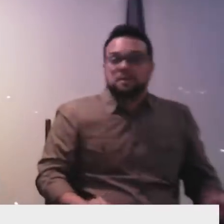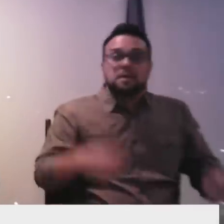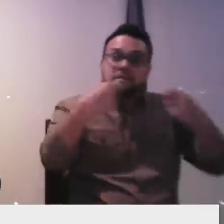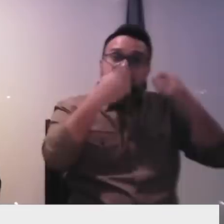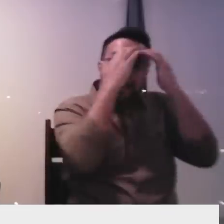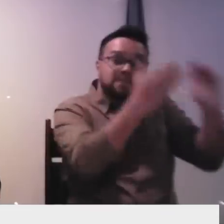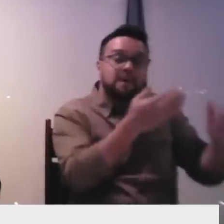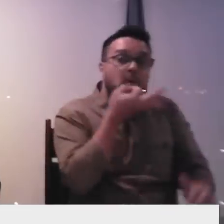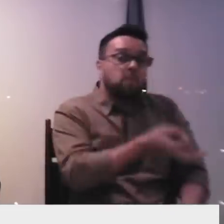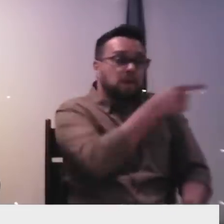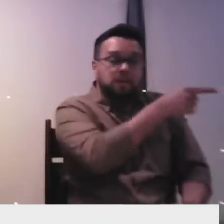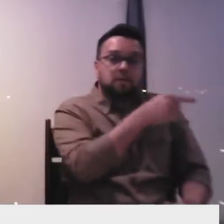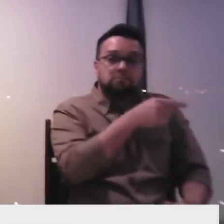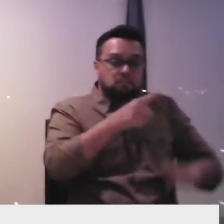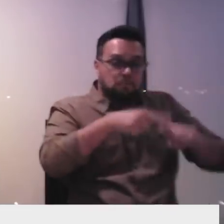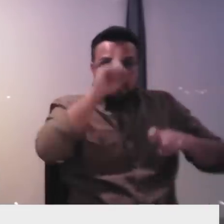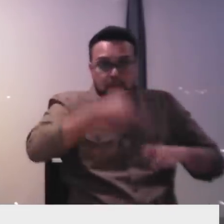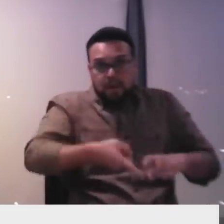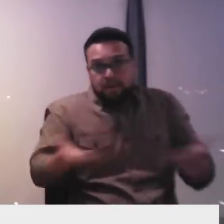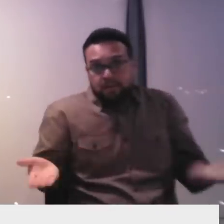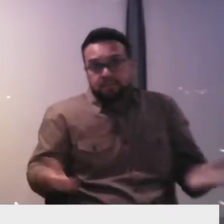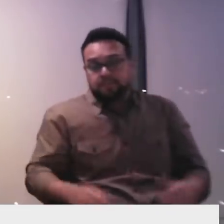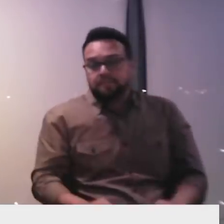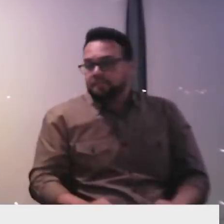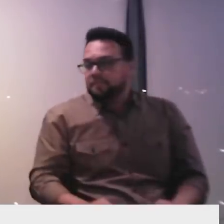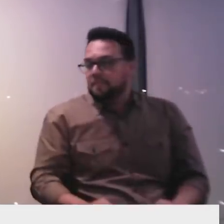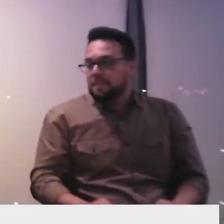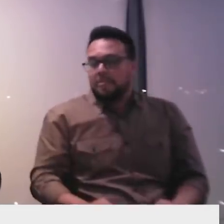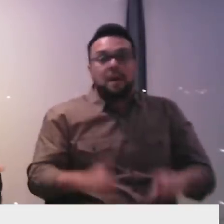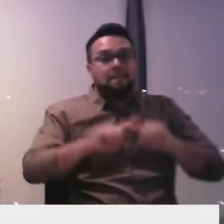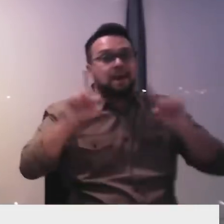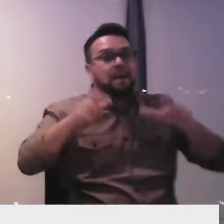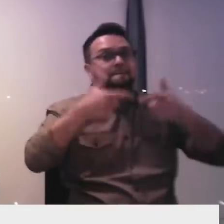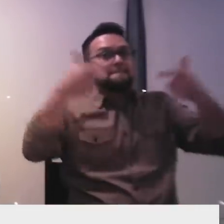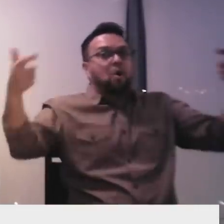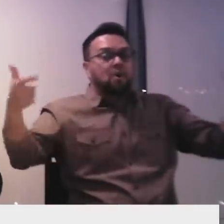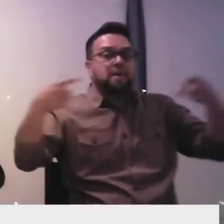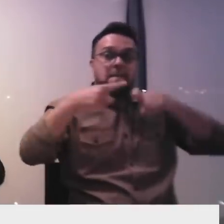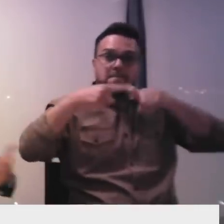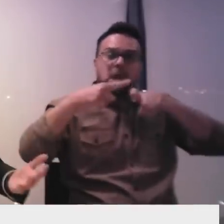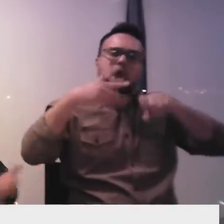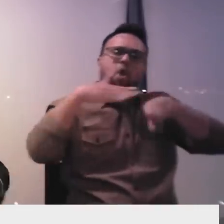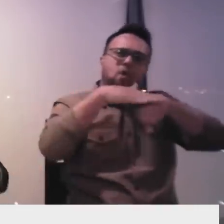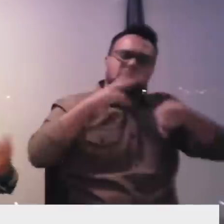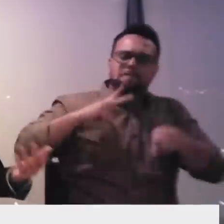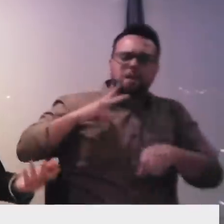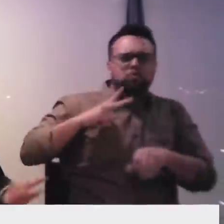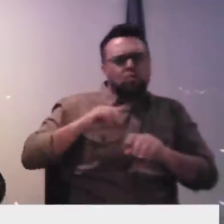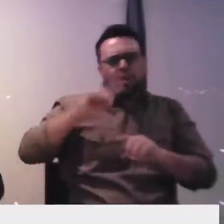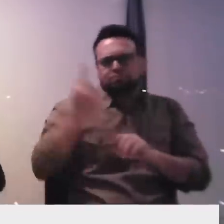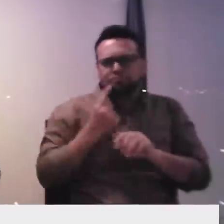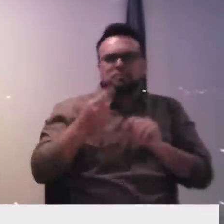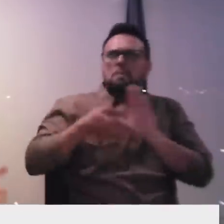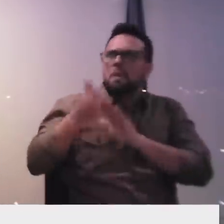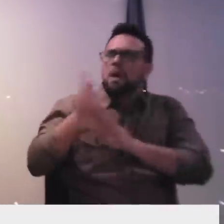Tem que ser respeitado. Agora, a maioria dos médicos que eu tenho conversado, reservadamente, andando pelo